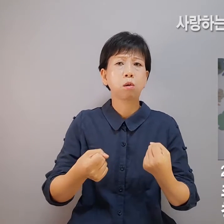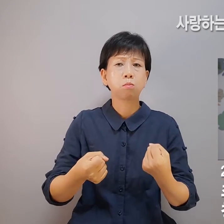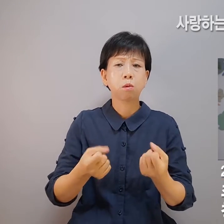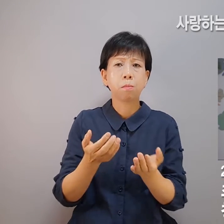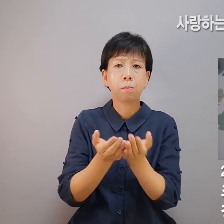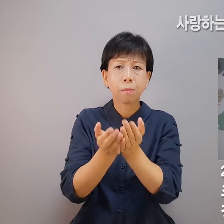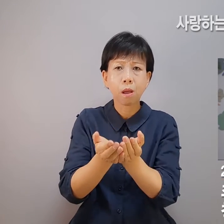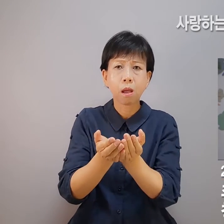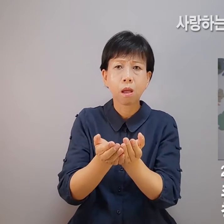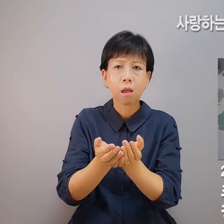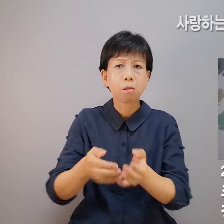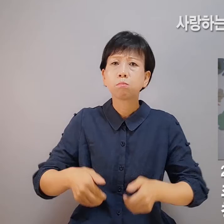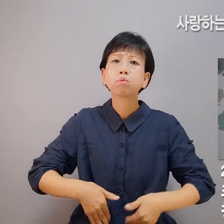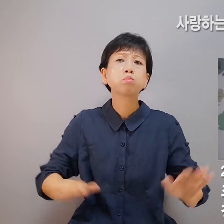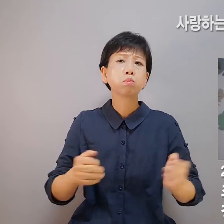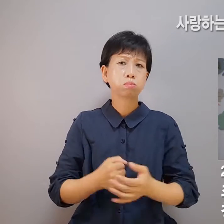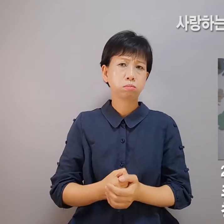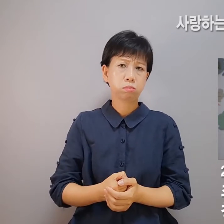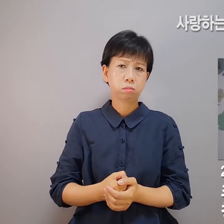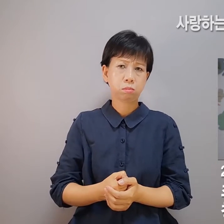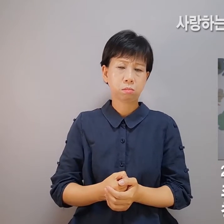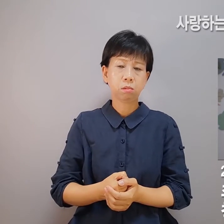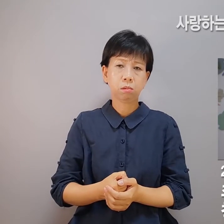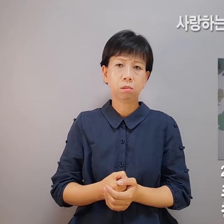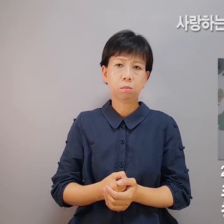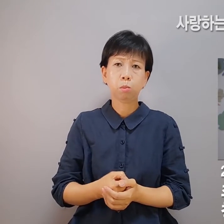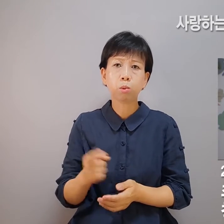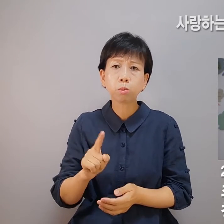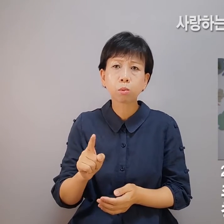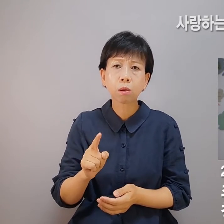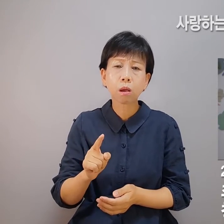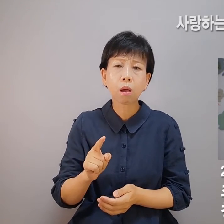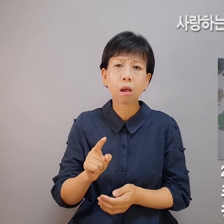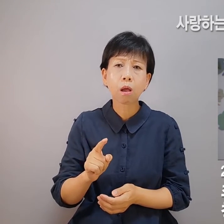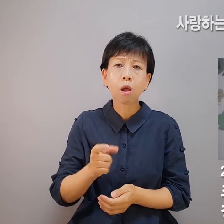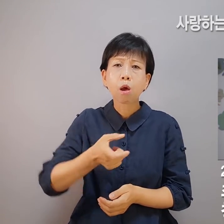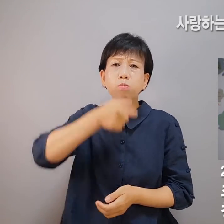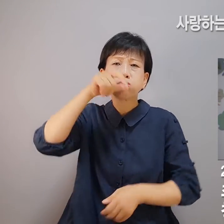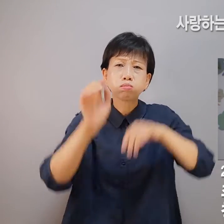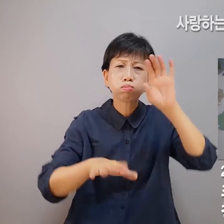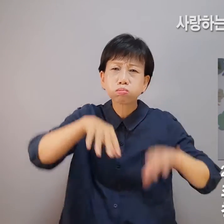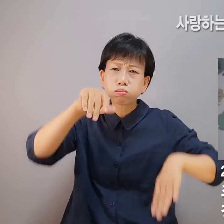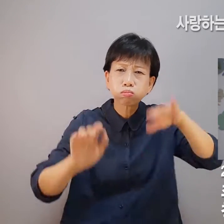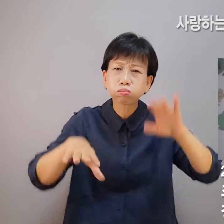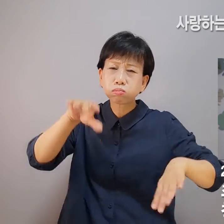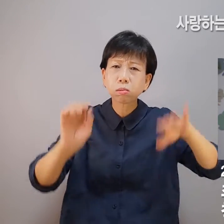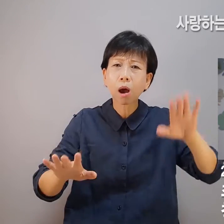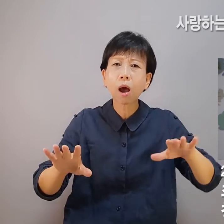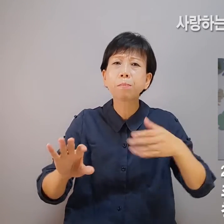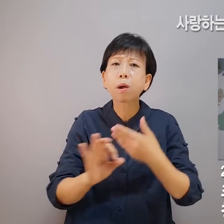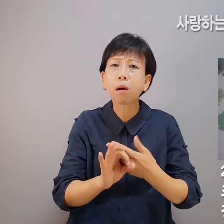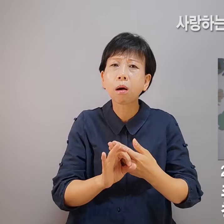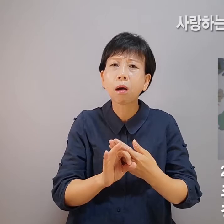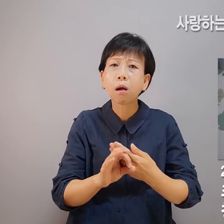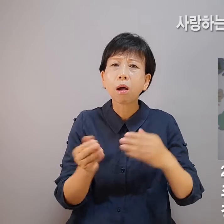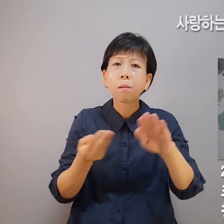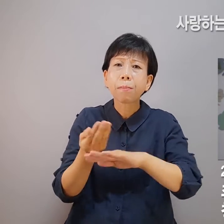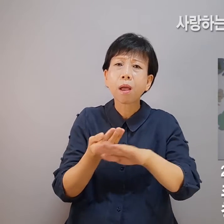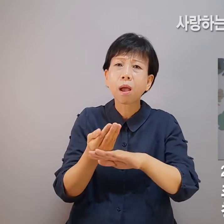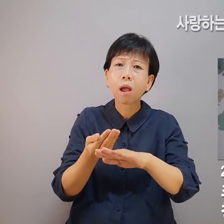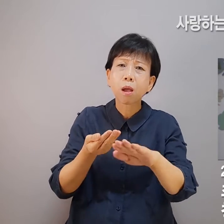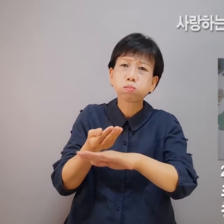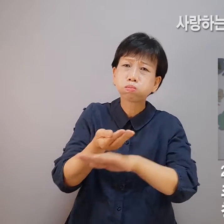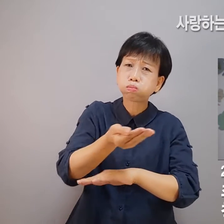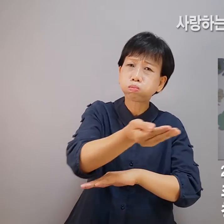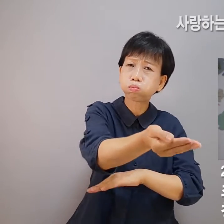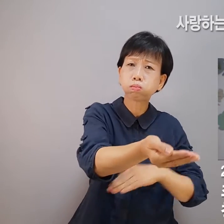큰 풍랑이 일어나도 그냥 이리 둥둥 저리 둥둥 뭐 방랑한다 그러나 표류, 네, 목적지 없이